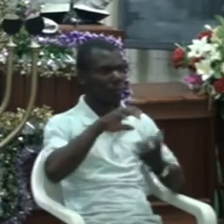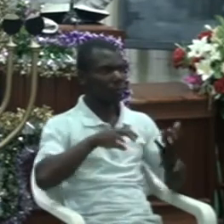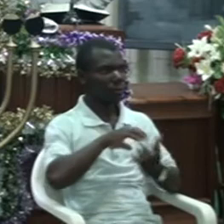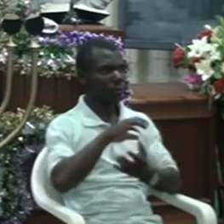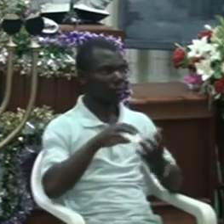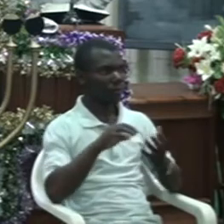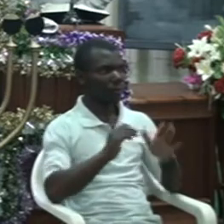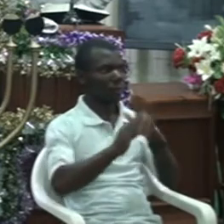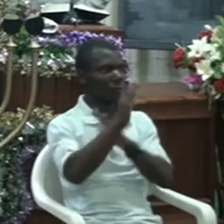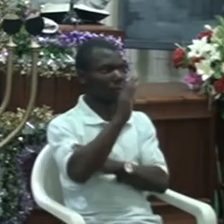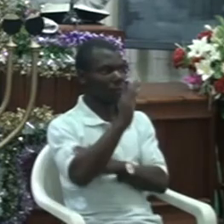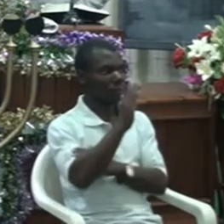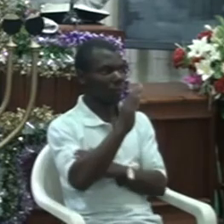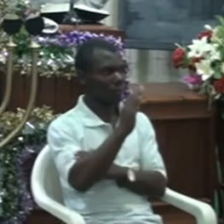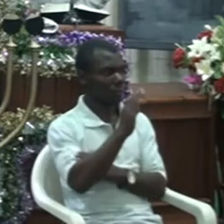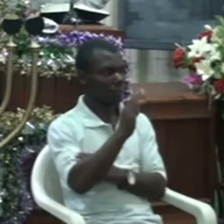agréable.